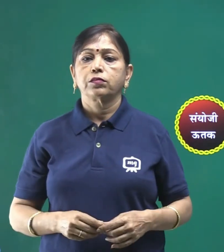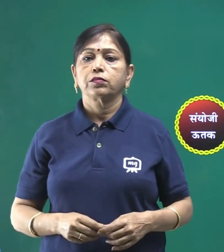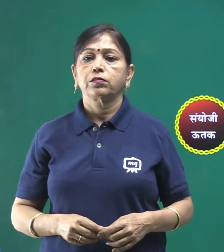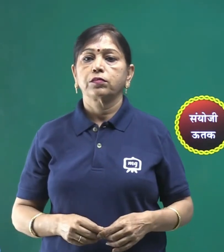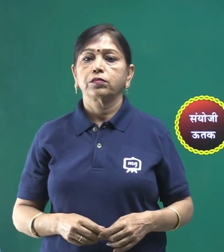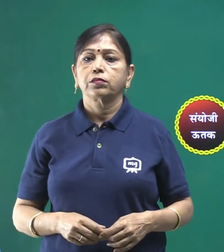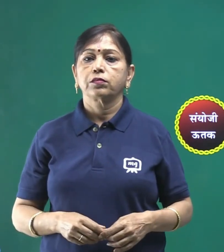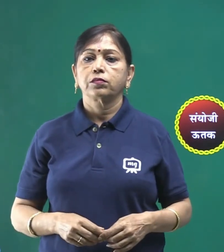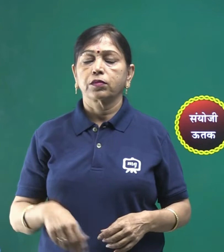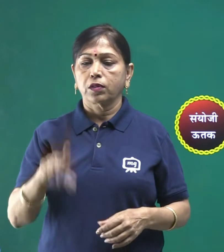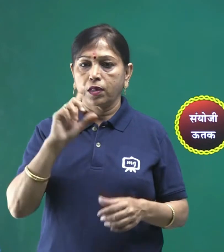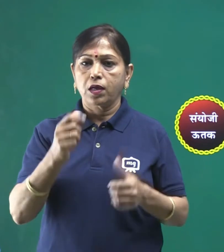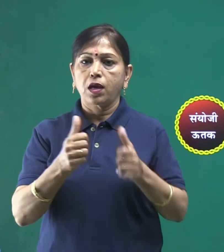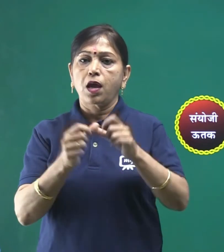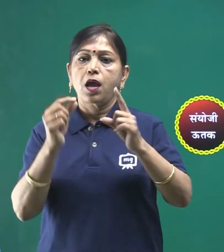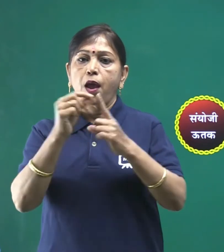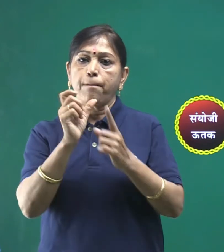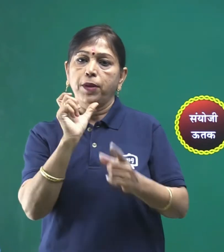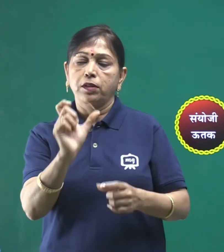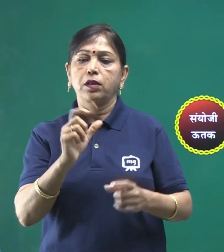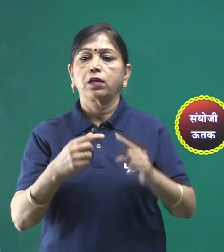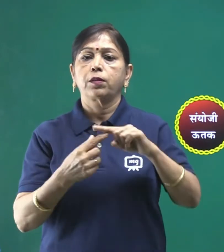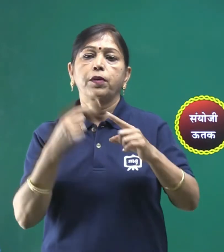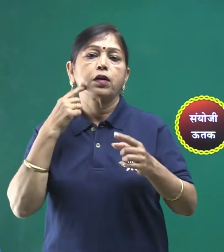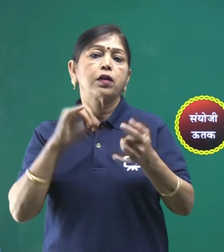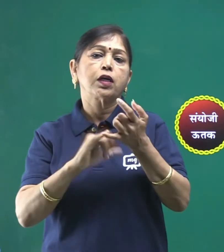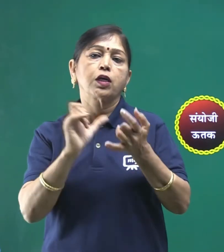1 एपिथेलियम ऊतक,